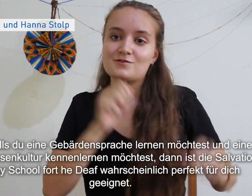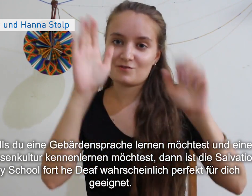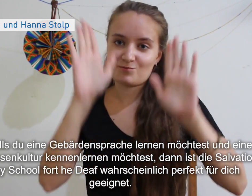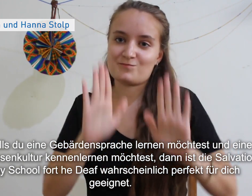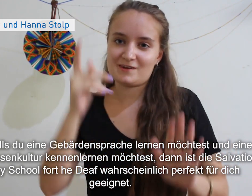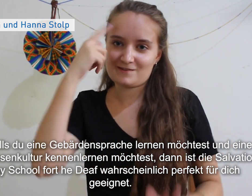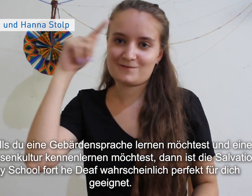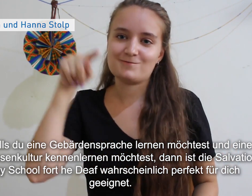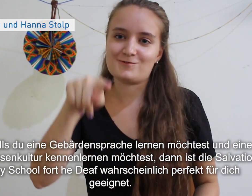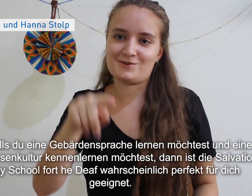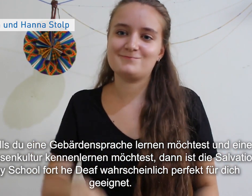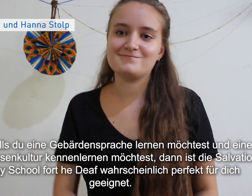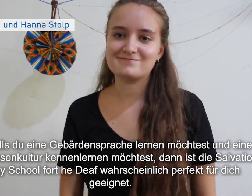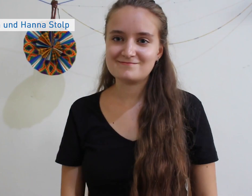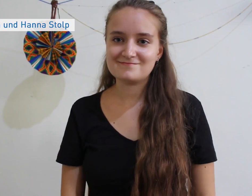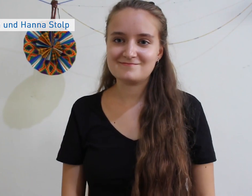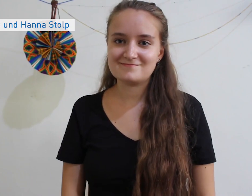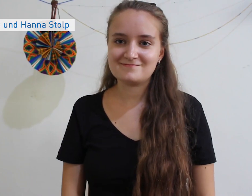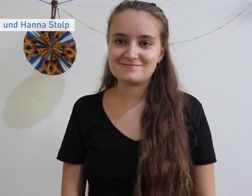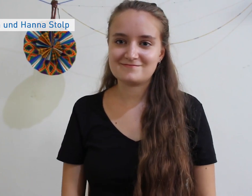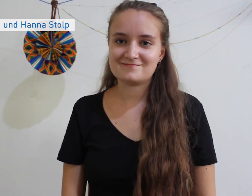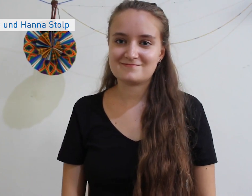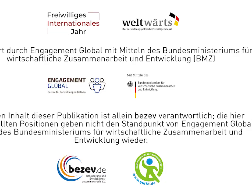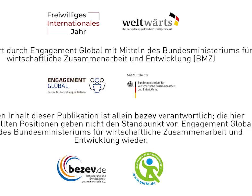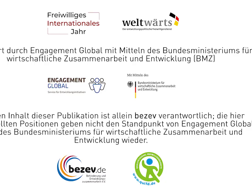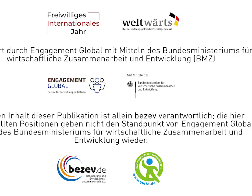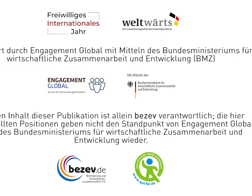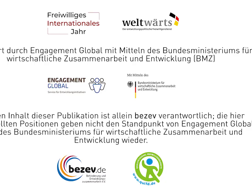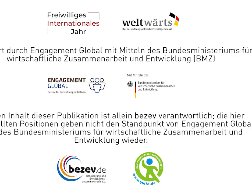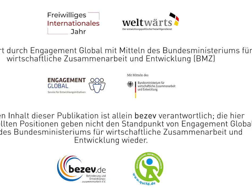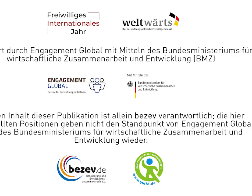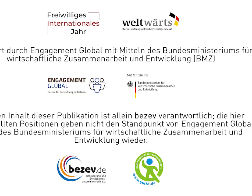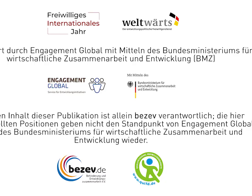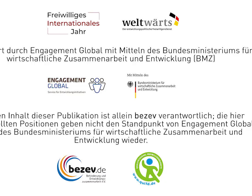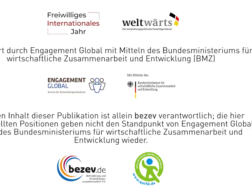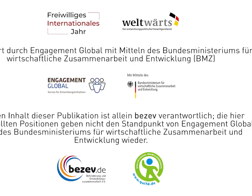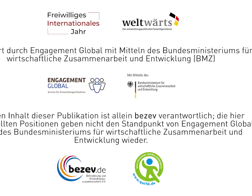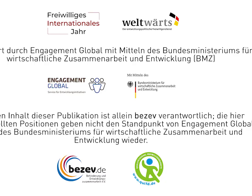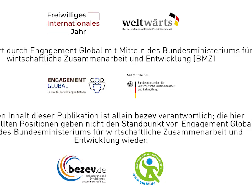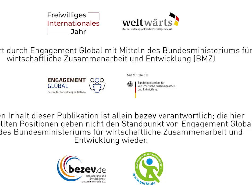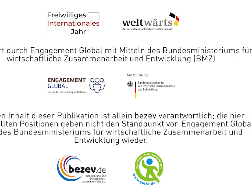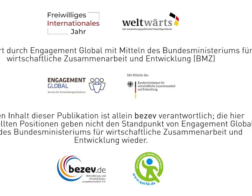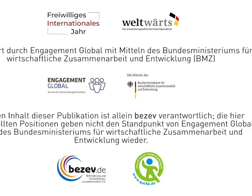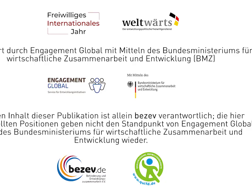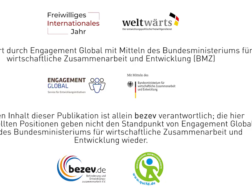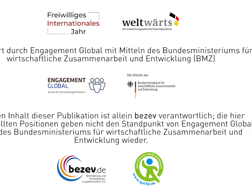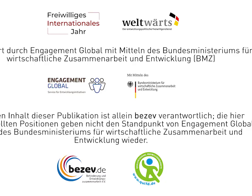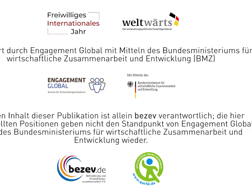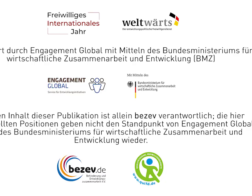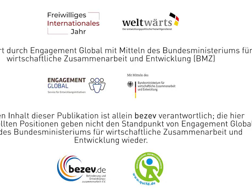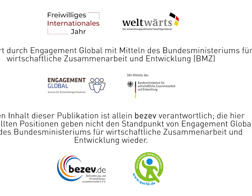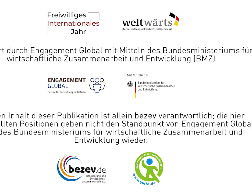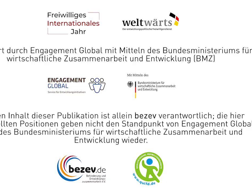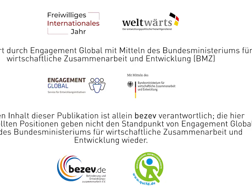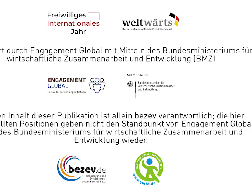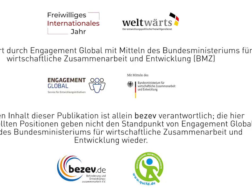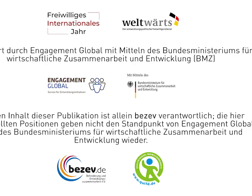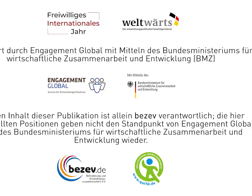dann die Salvation Army School für geeignet.